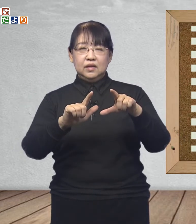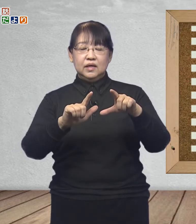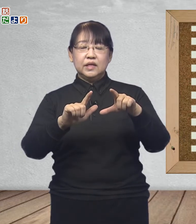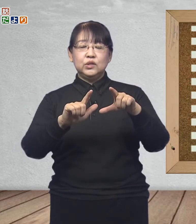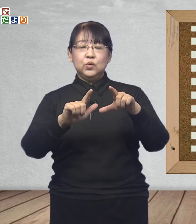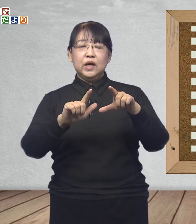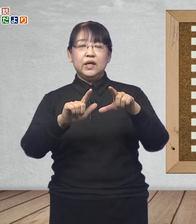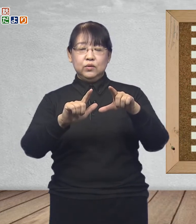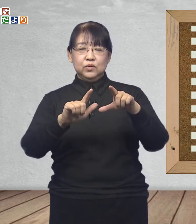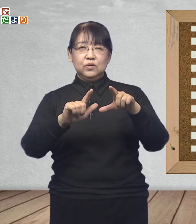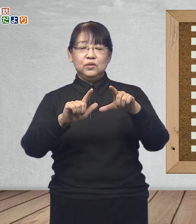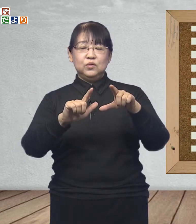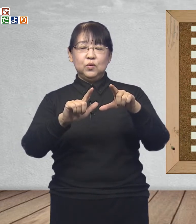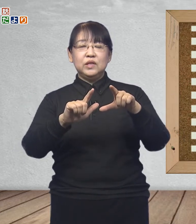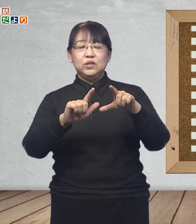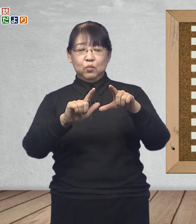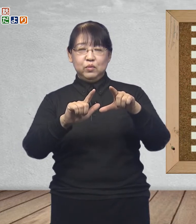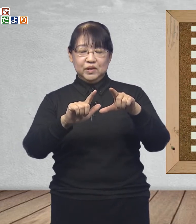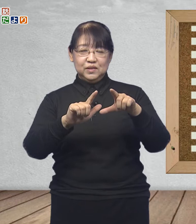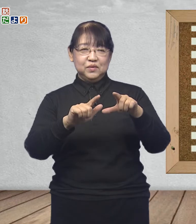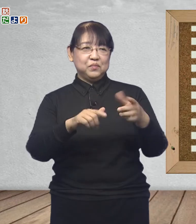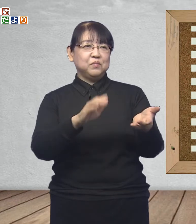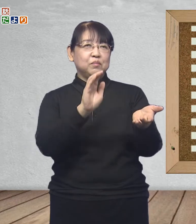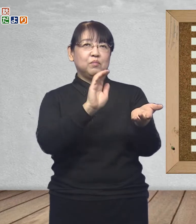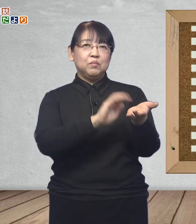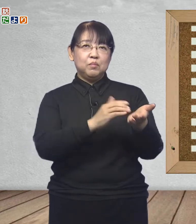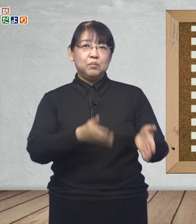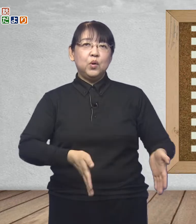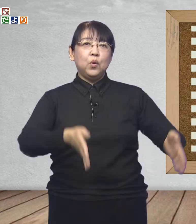形を変えるといいと思います。病院、